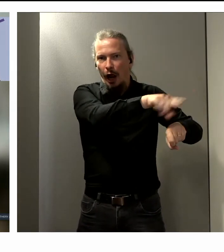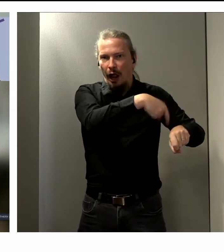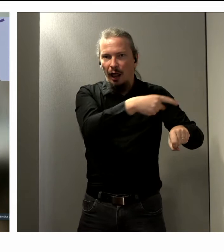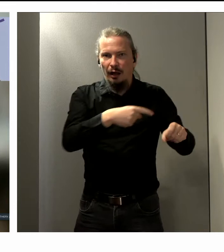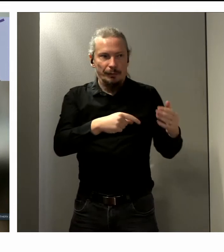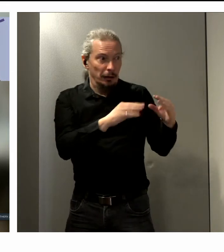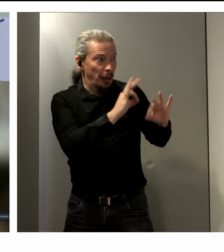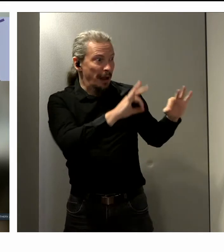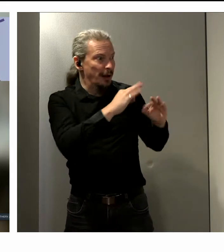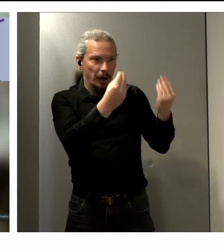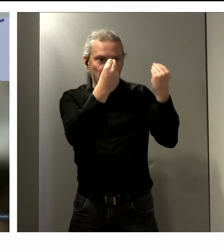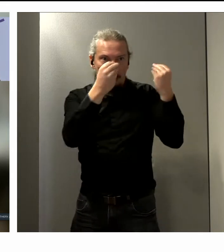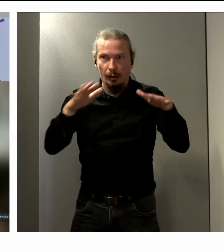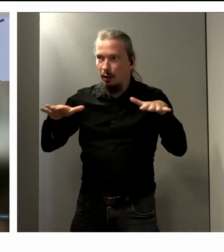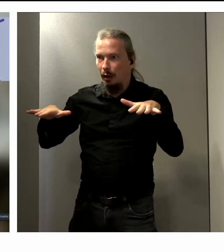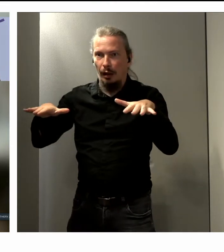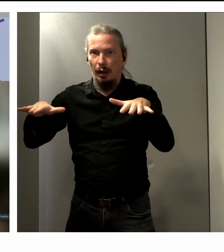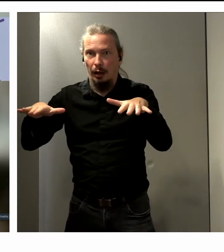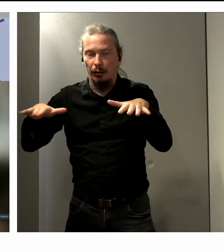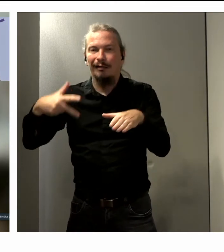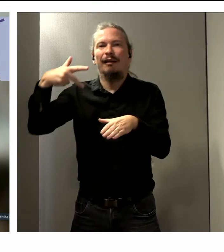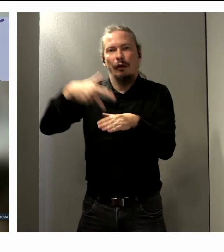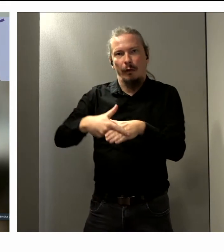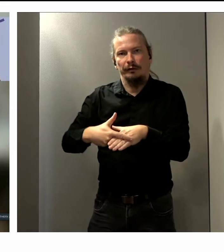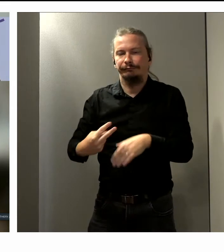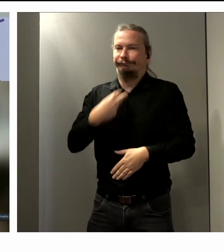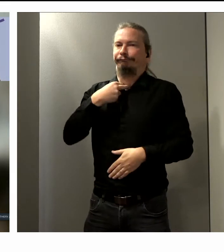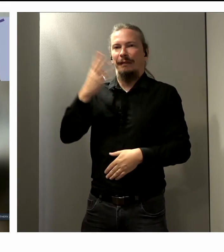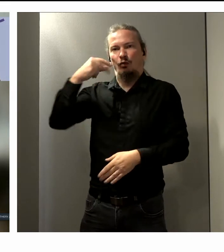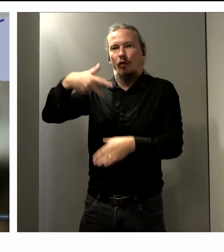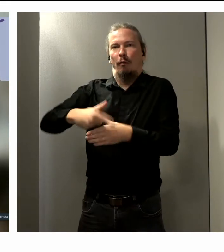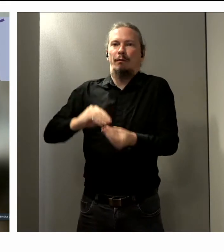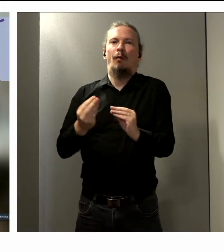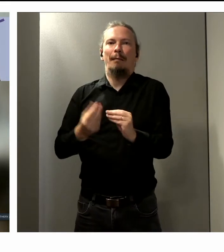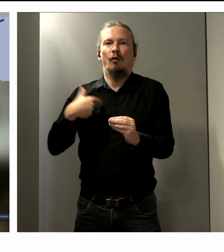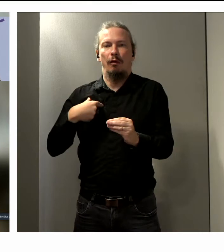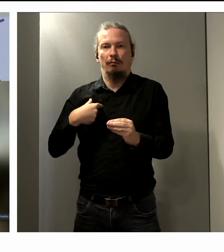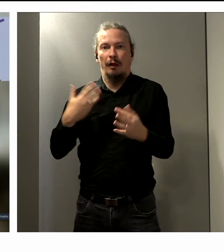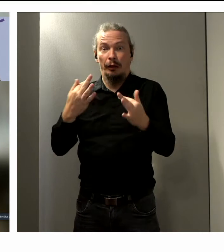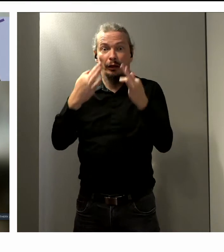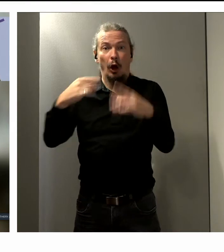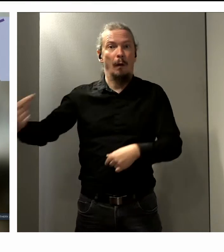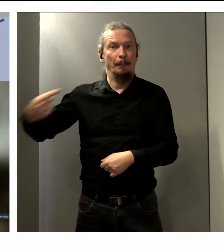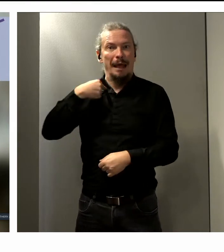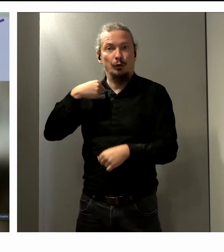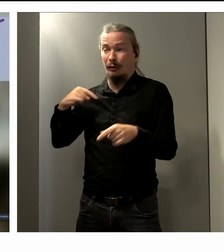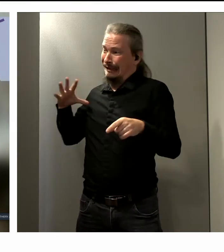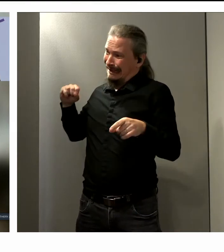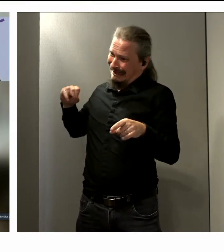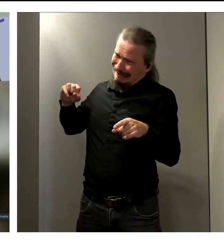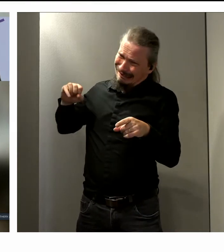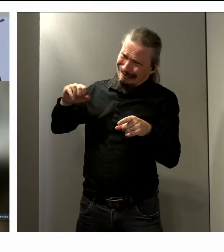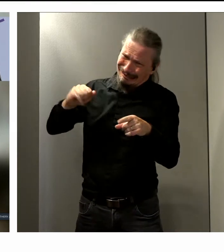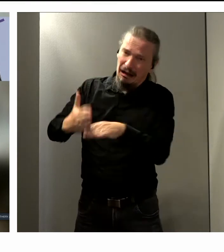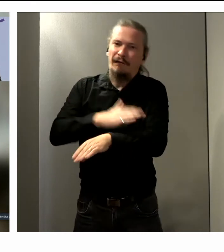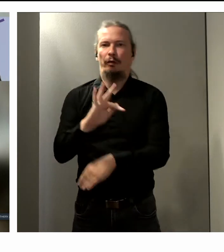temps. Donc, à partir de là, vous avez déjà un problème pour l'étudiant qui est de récupérer ses cours avant que les travaux